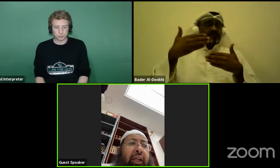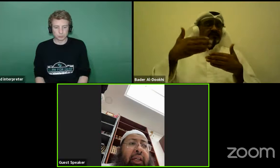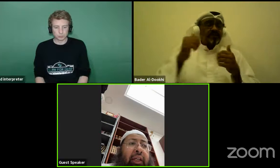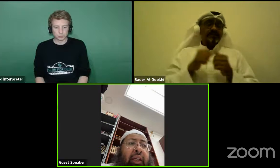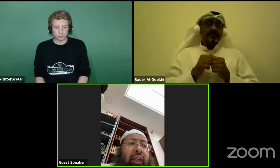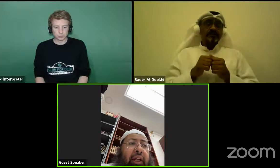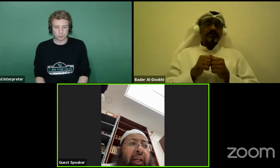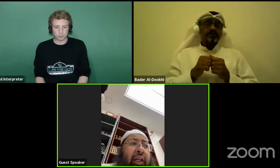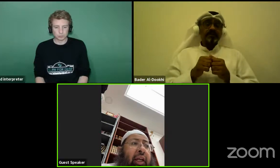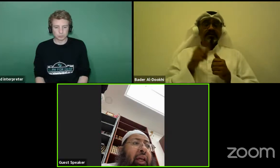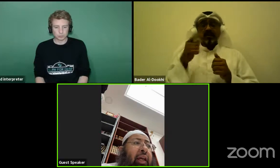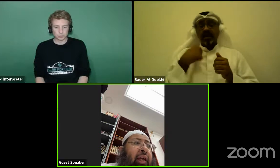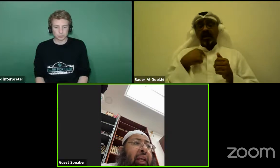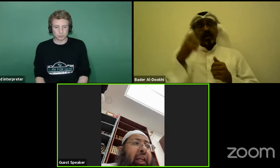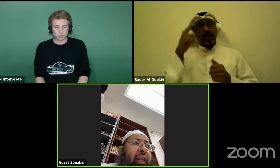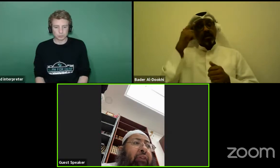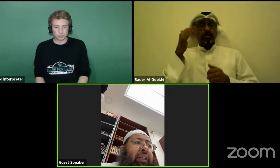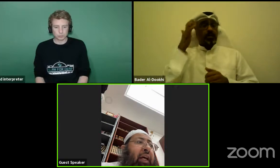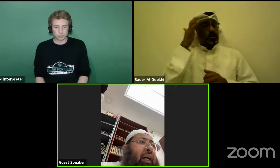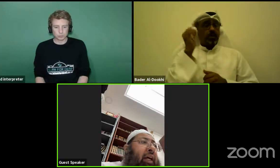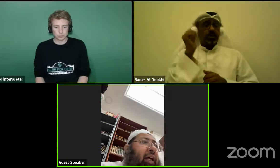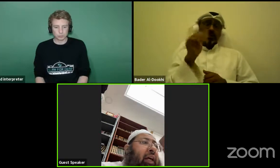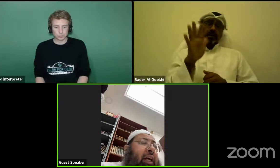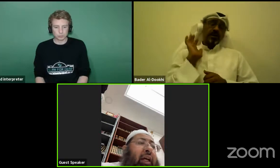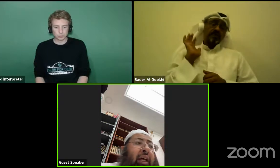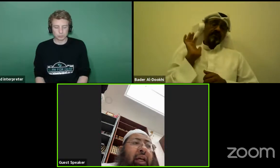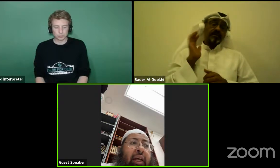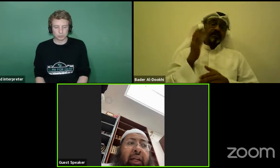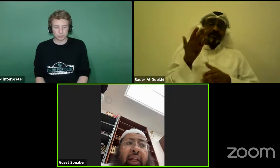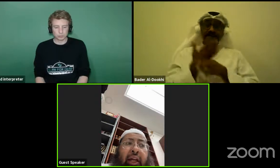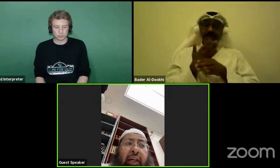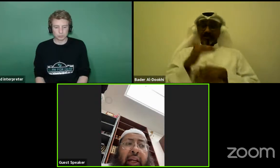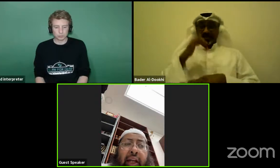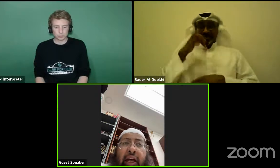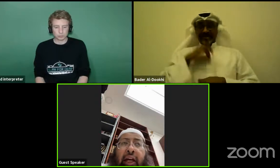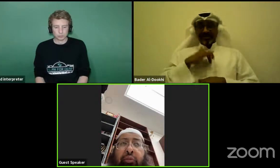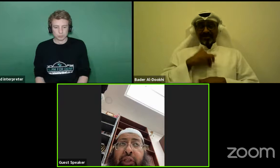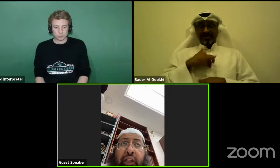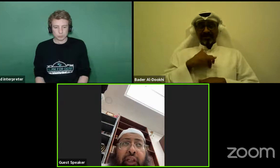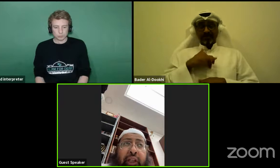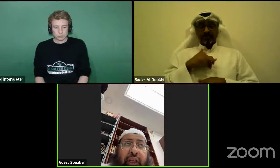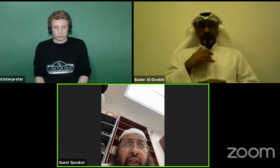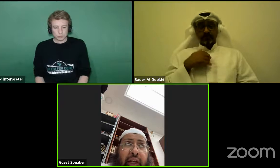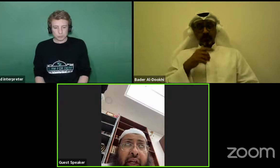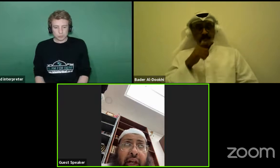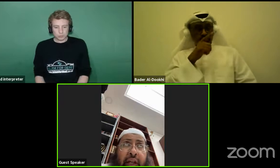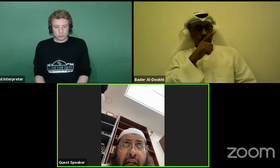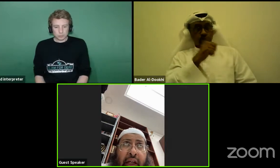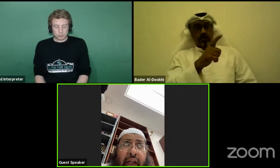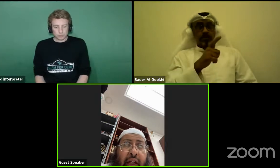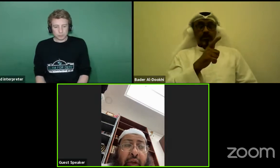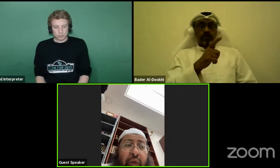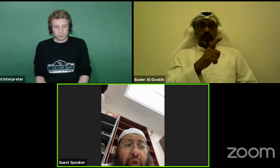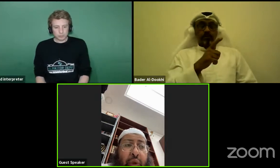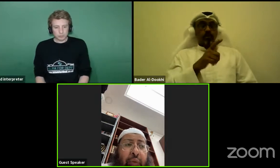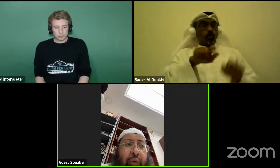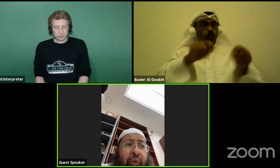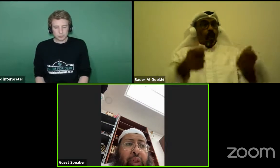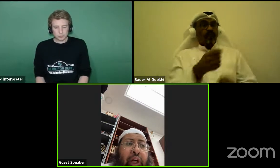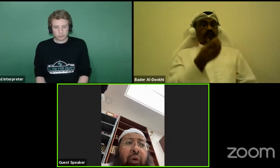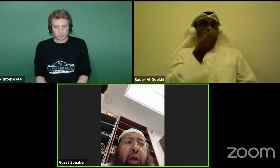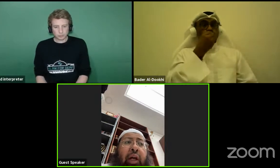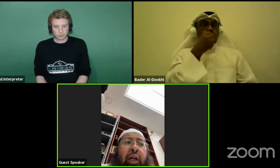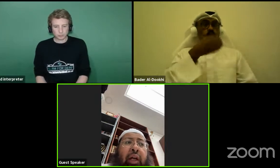فجعل هذا التخيير. لأن النفس إذا قيل لها امتنعي عن الأكل